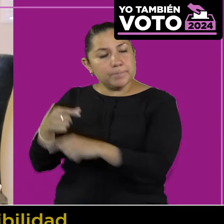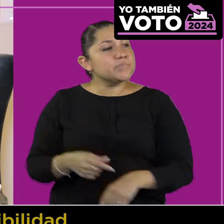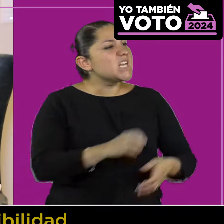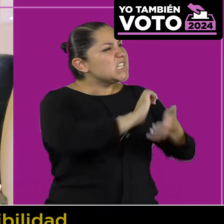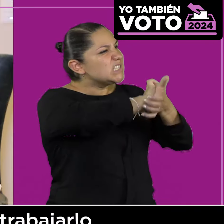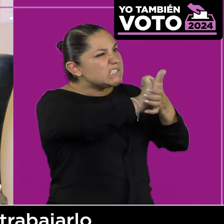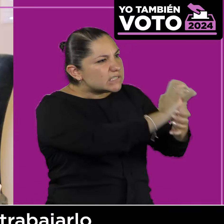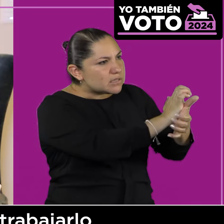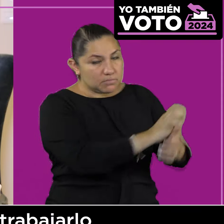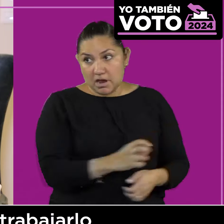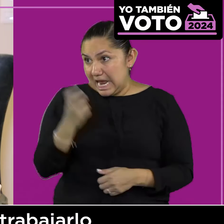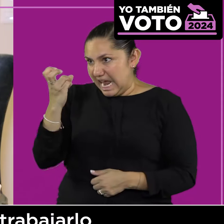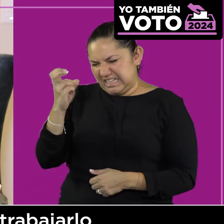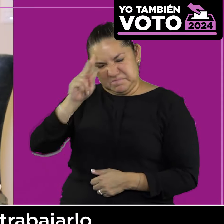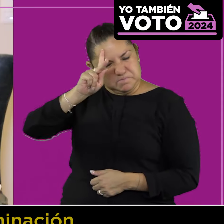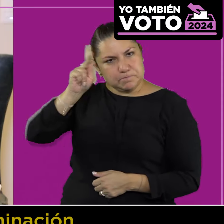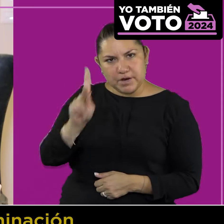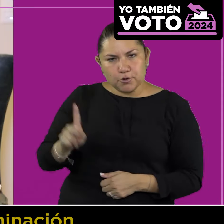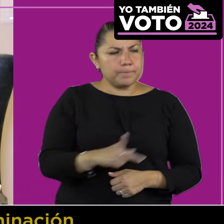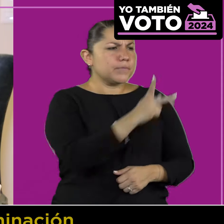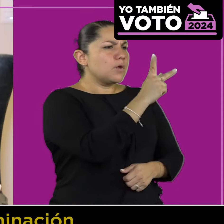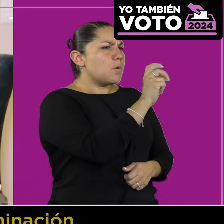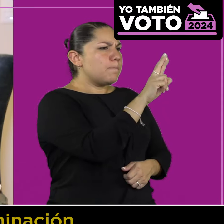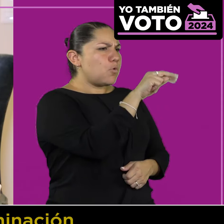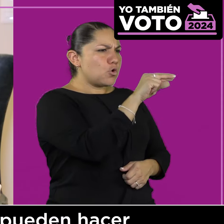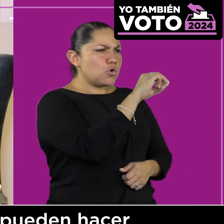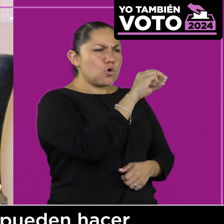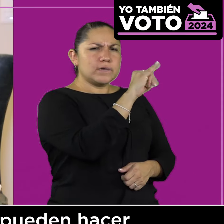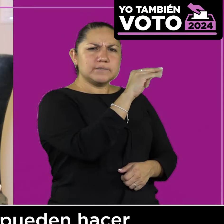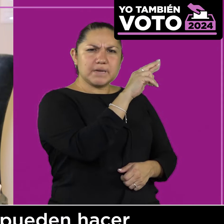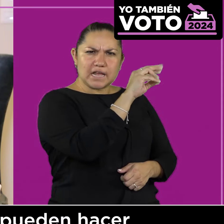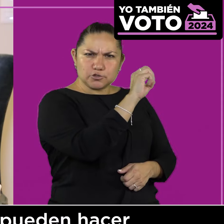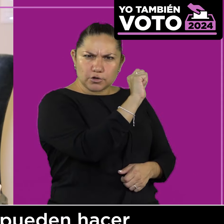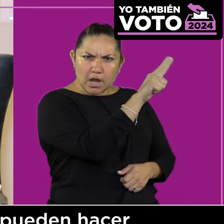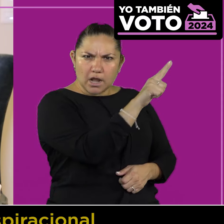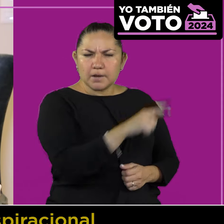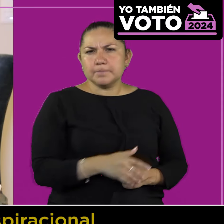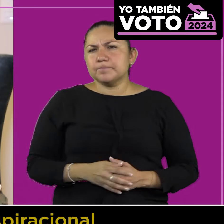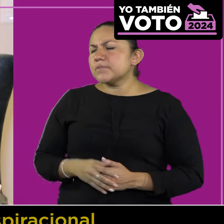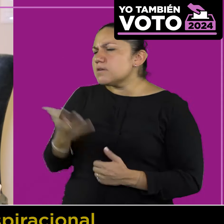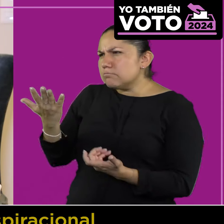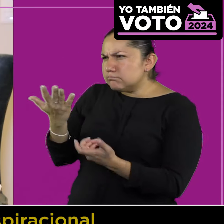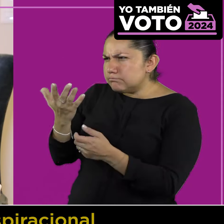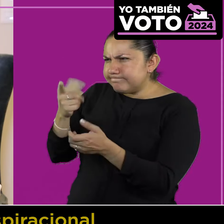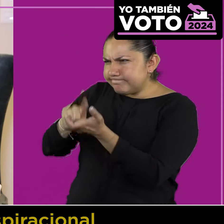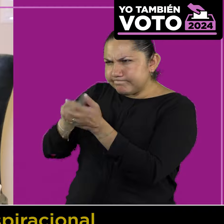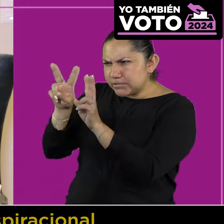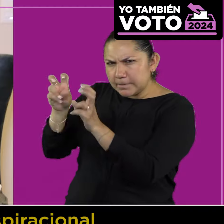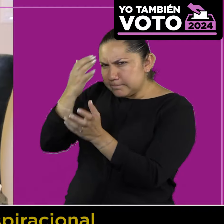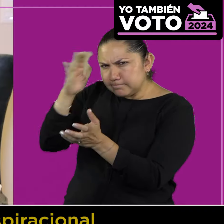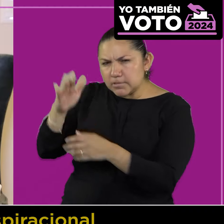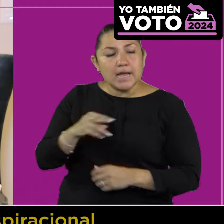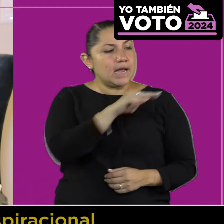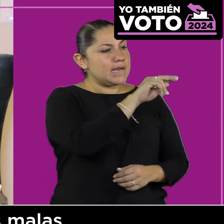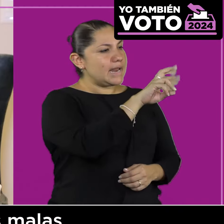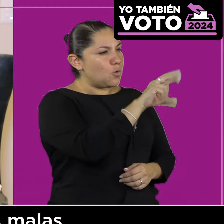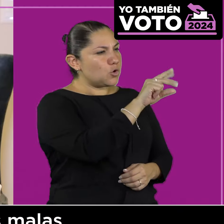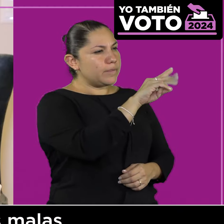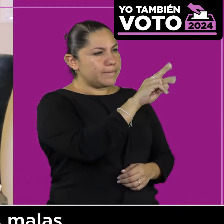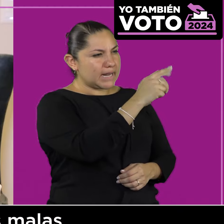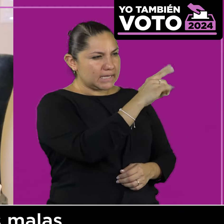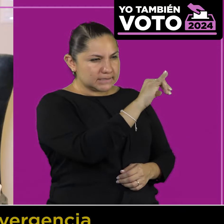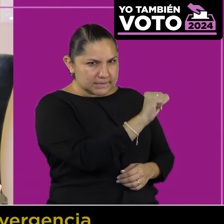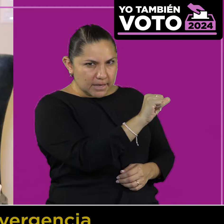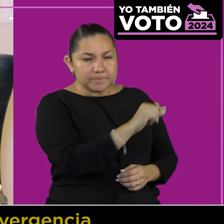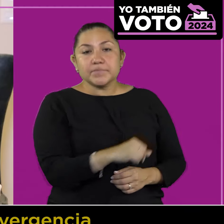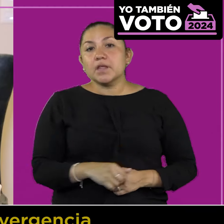accesibilidad hay que trabajarlo discriminación lo peor que pueden hacer porno inspiracional cosas